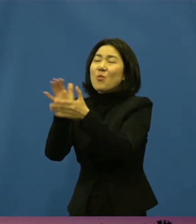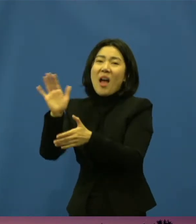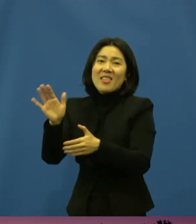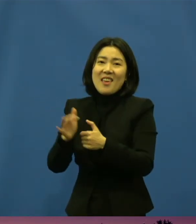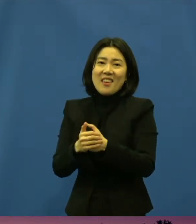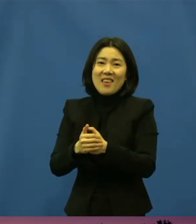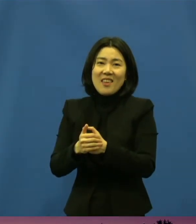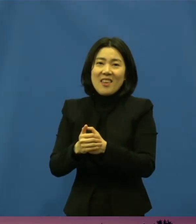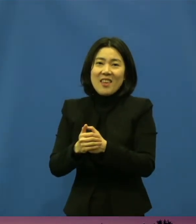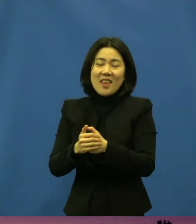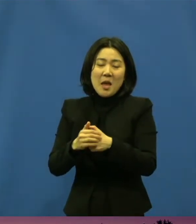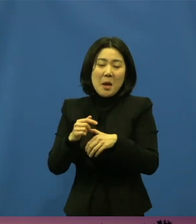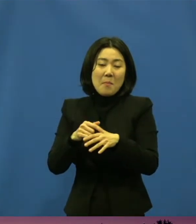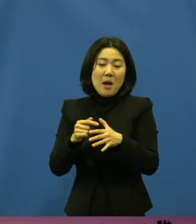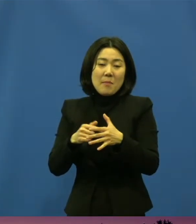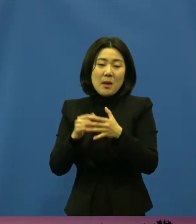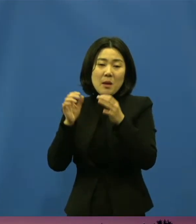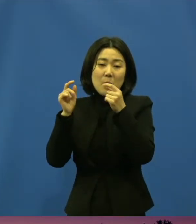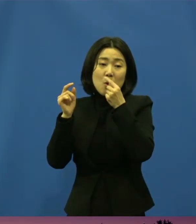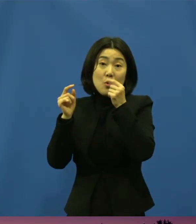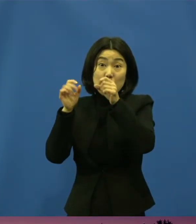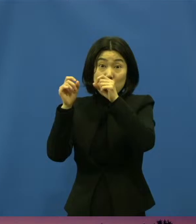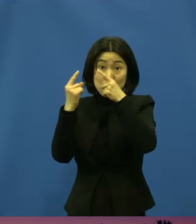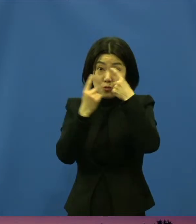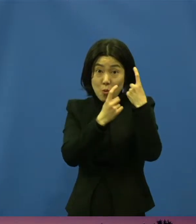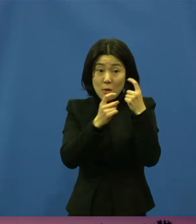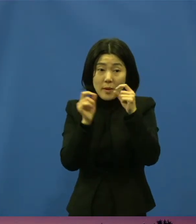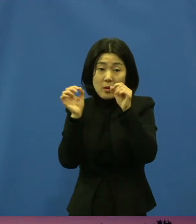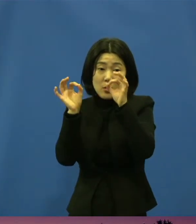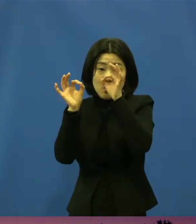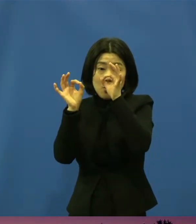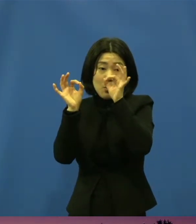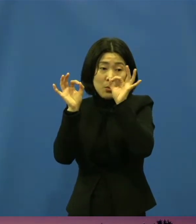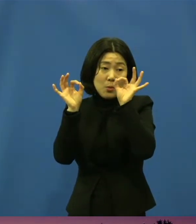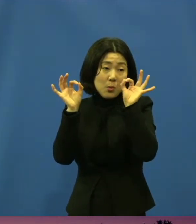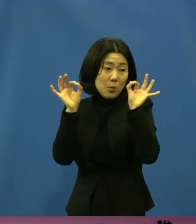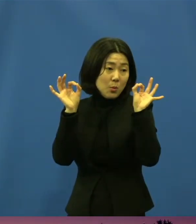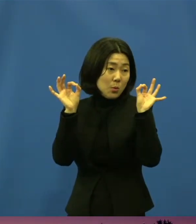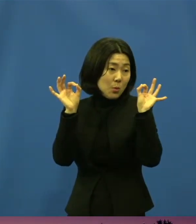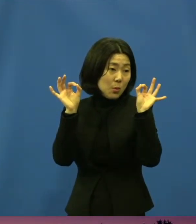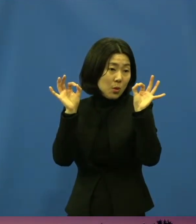여러분 경계심이 무너져 있다는 겁니다. 이게 조금씩 일어나는 일인데